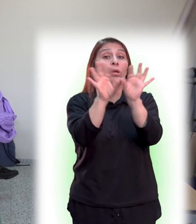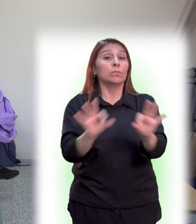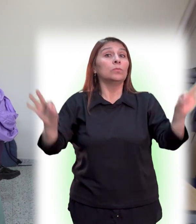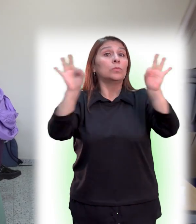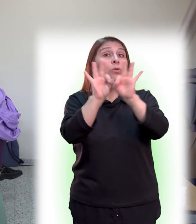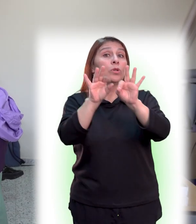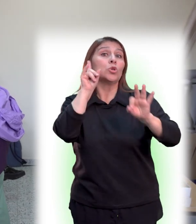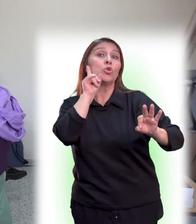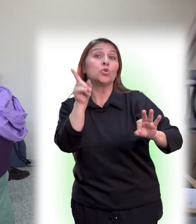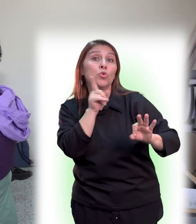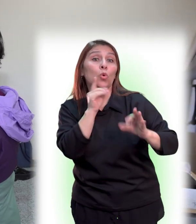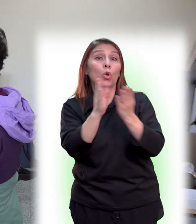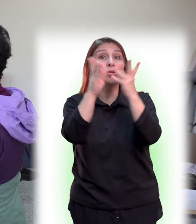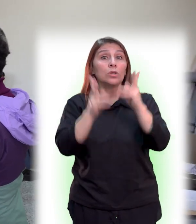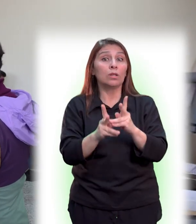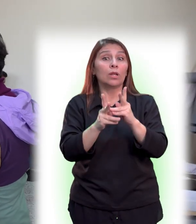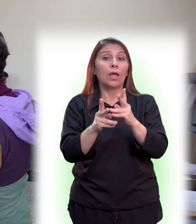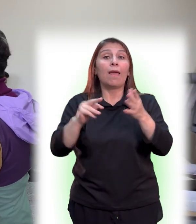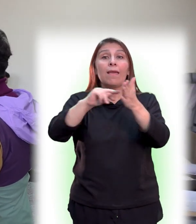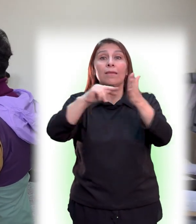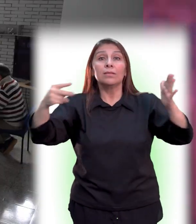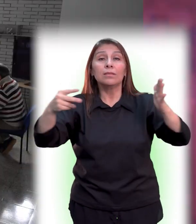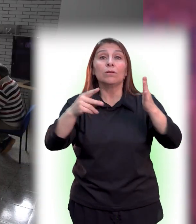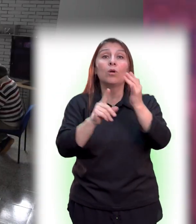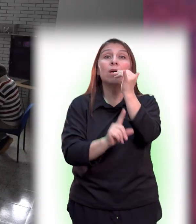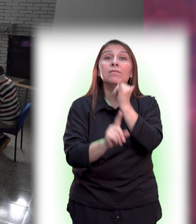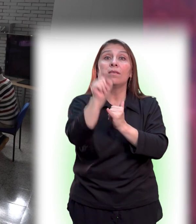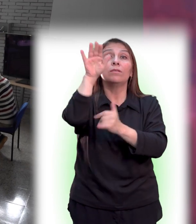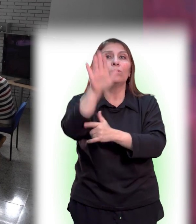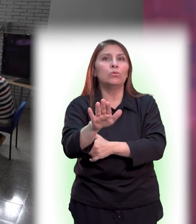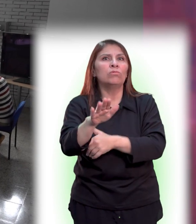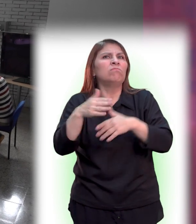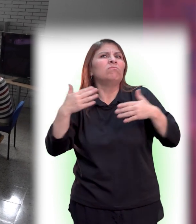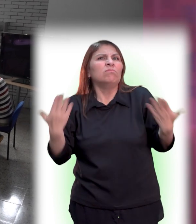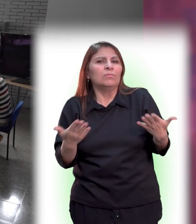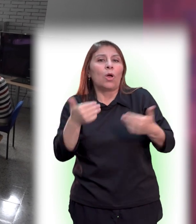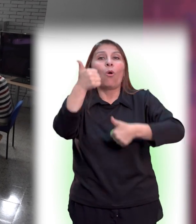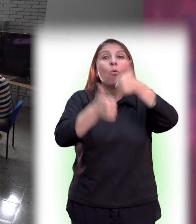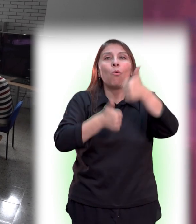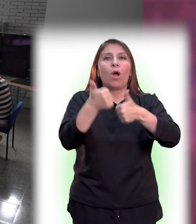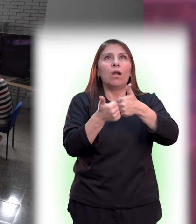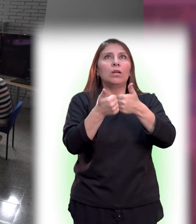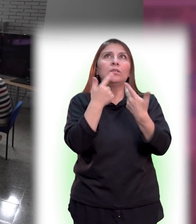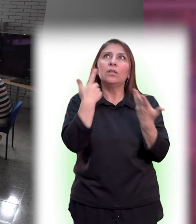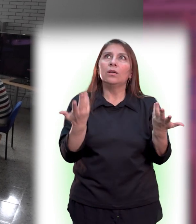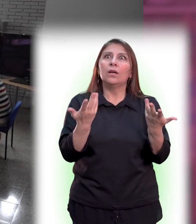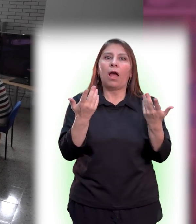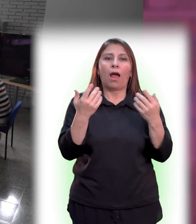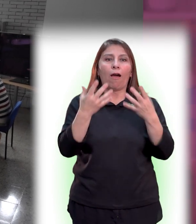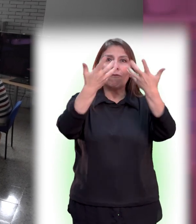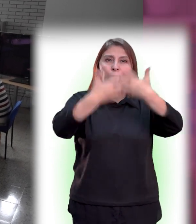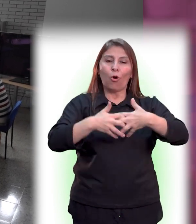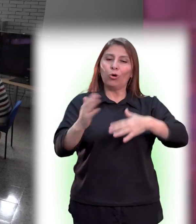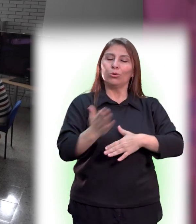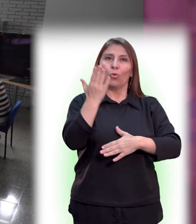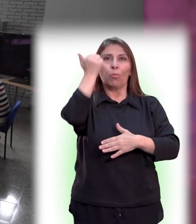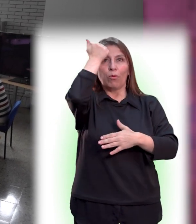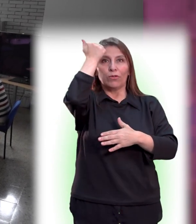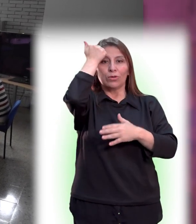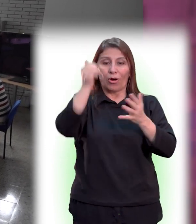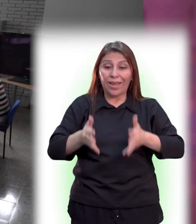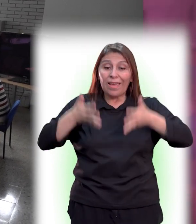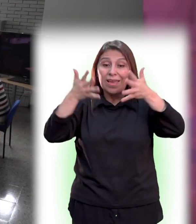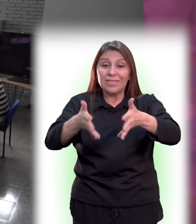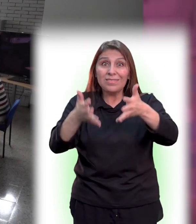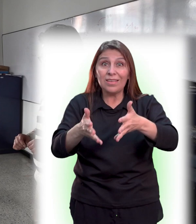ciencia y tecnología, cuál es su lugar, cuál es el lugar del maestro que enseña a enseñar a un estudiante sordo. O sea, el